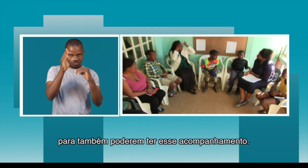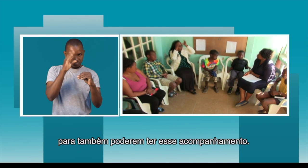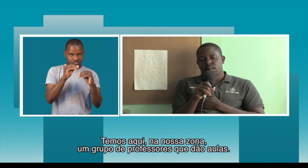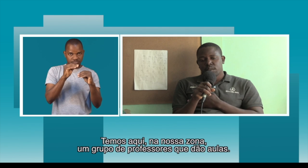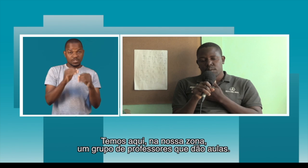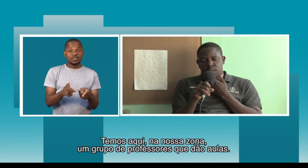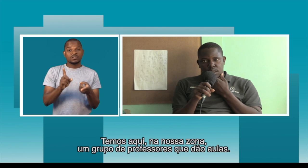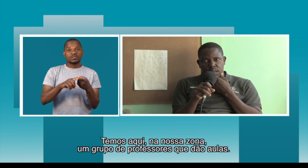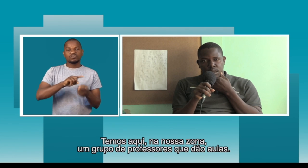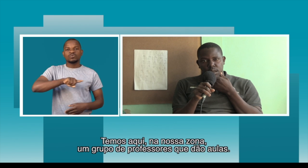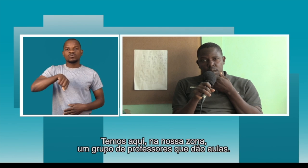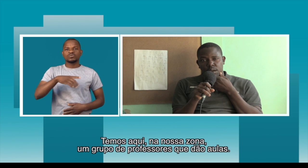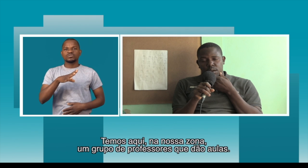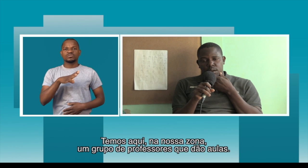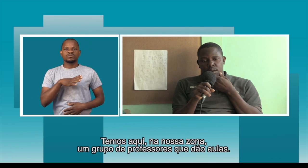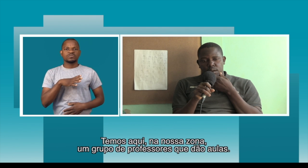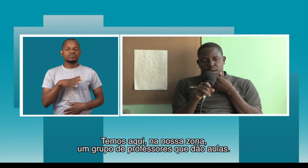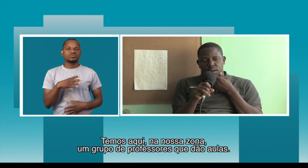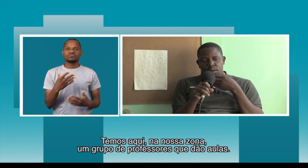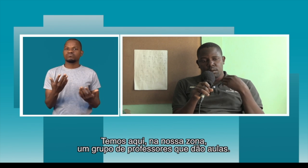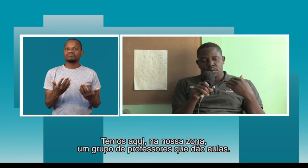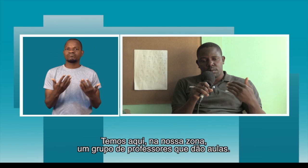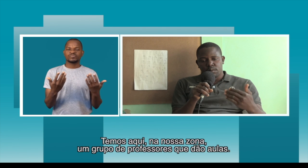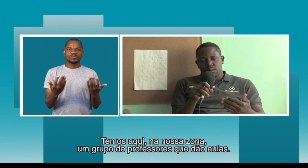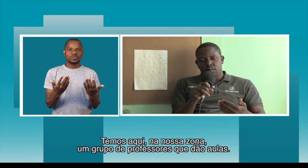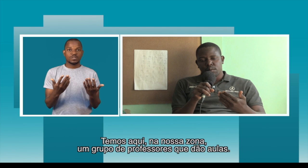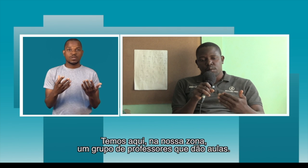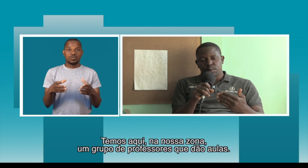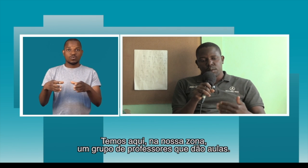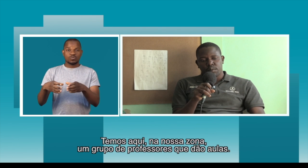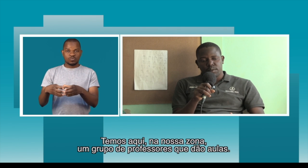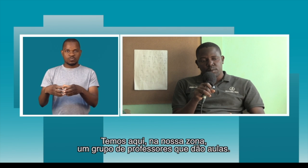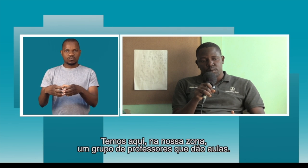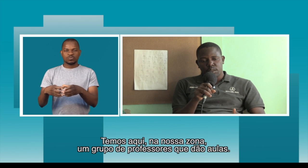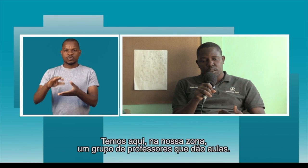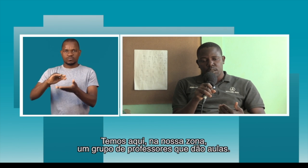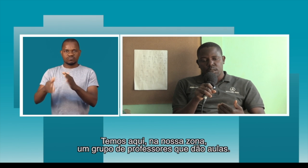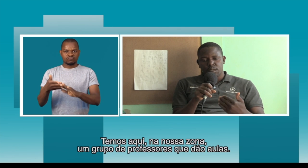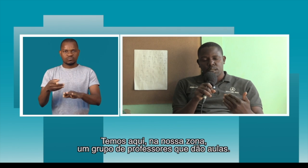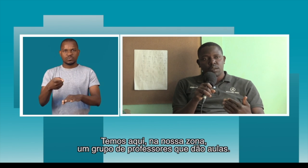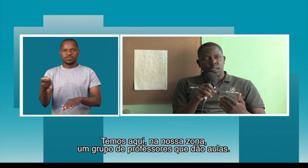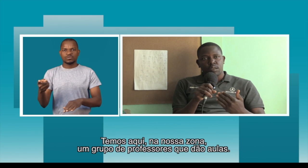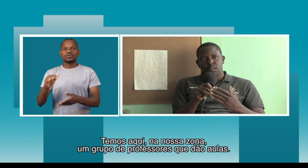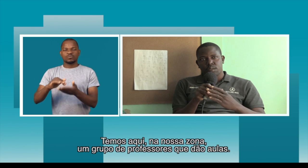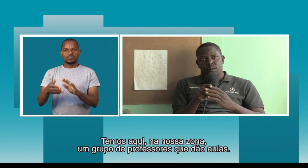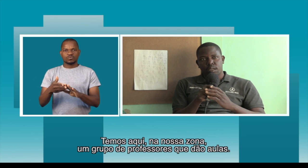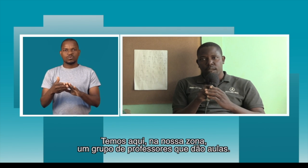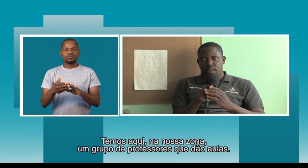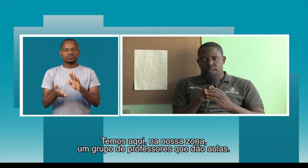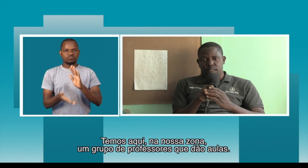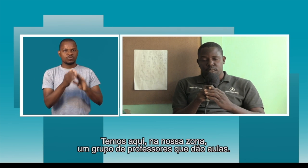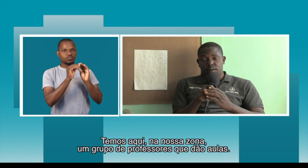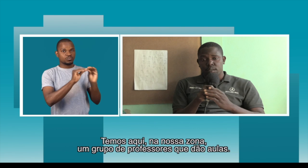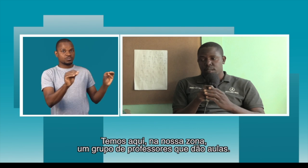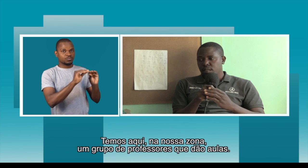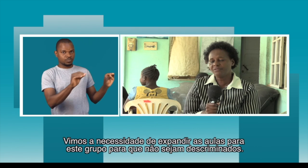Nós temos aqui um grupo de professores que estão aqui na nossa zona a